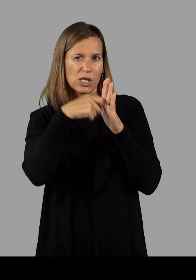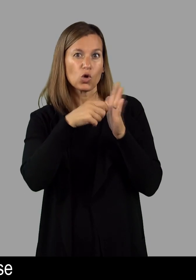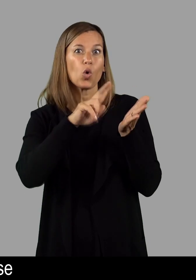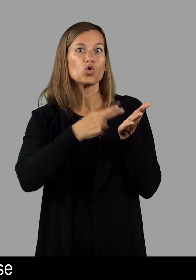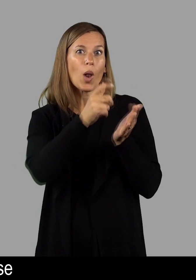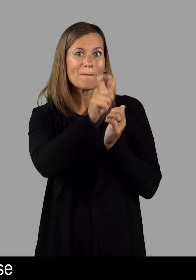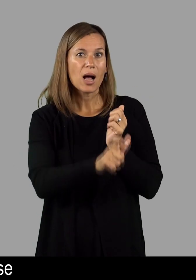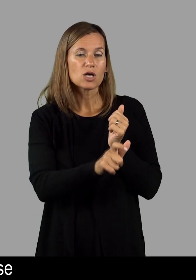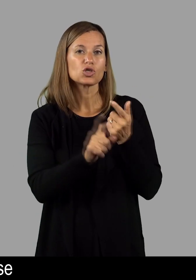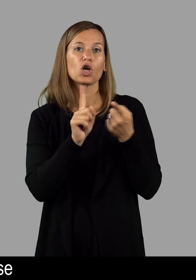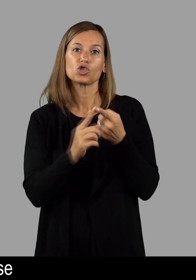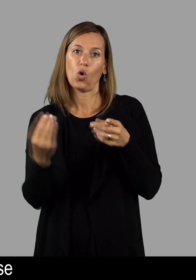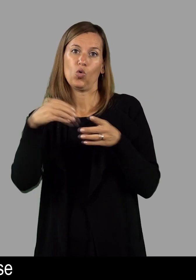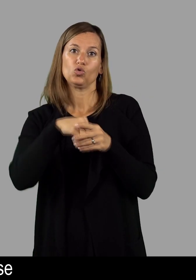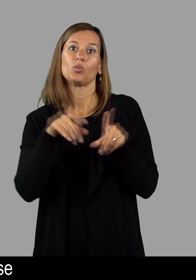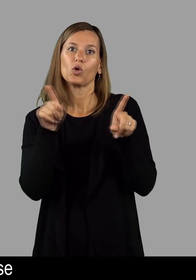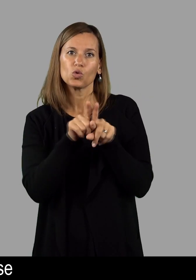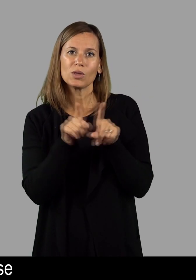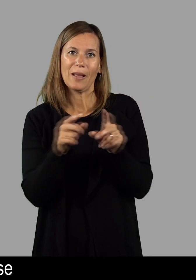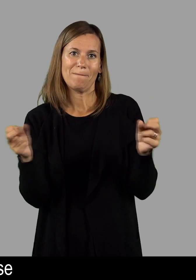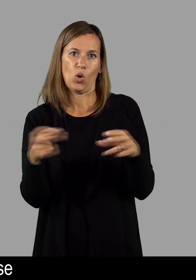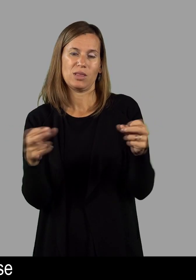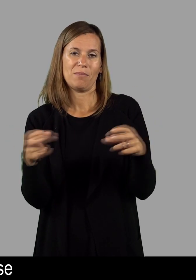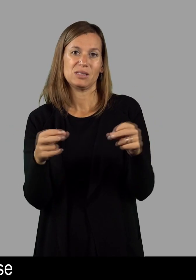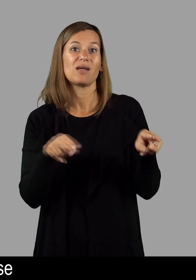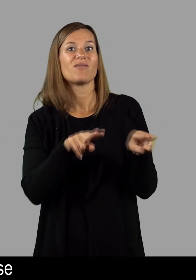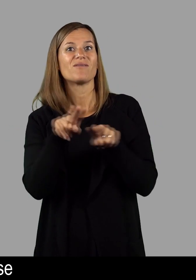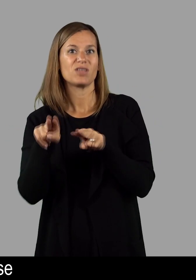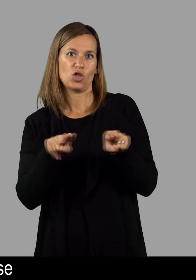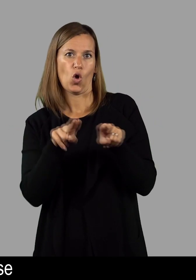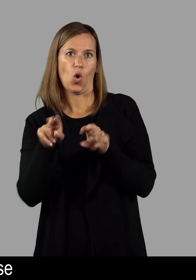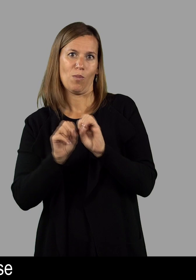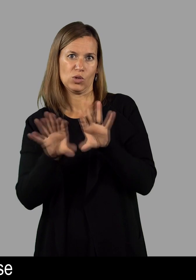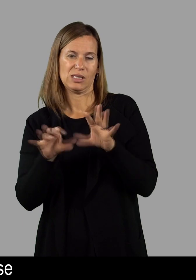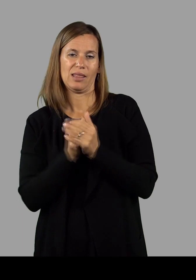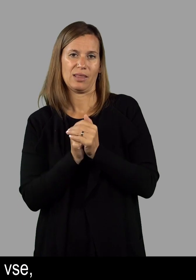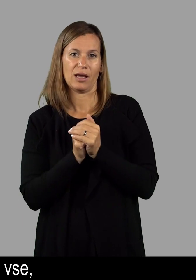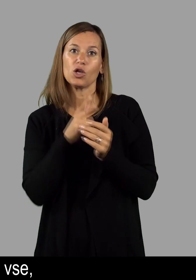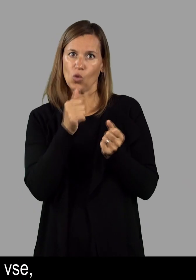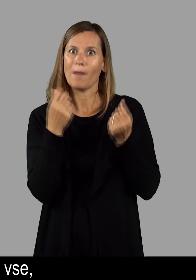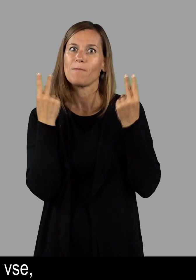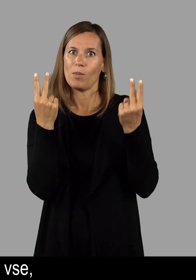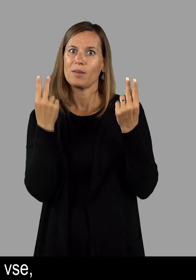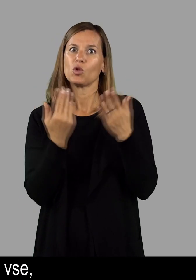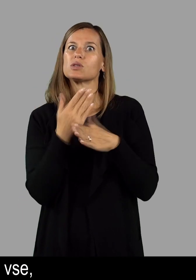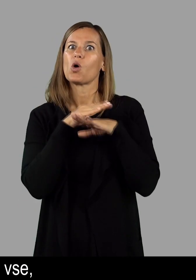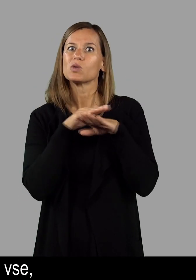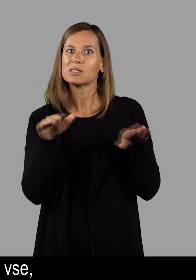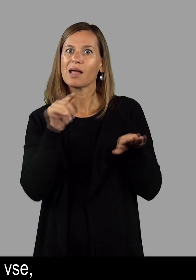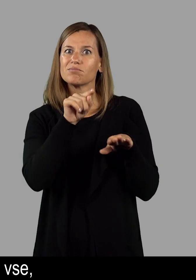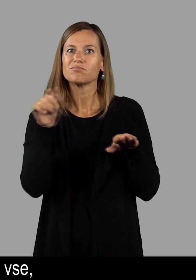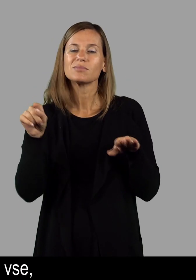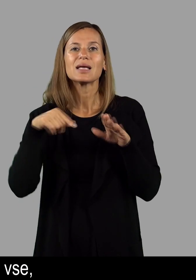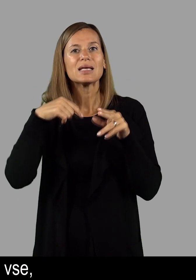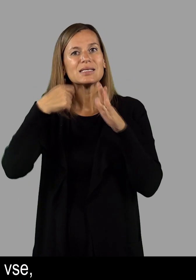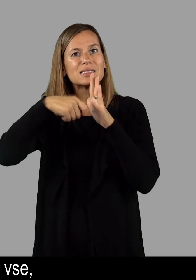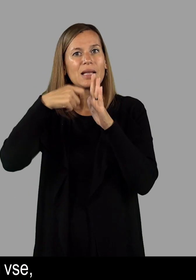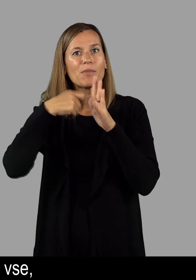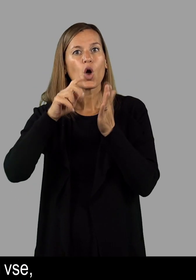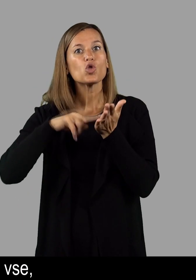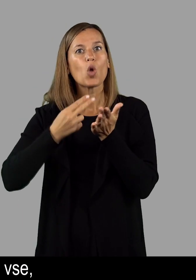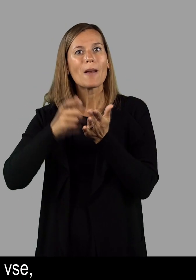tolmača, če vključimo tudi podnapise v videoposnetek. To je pomemben napotek za vse, ki